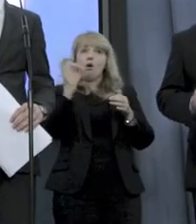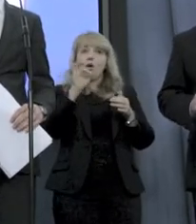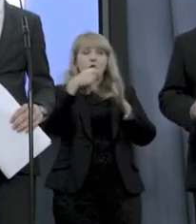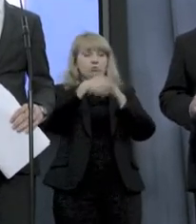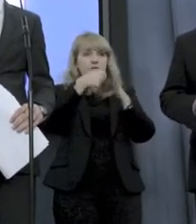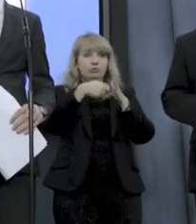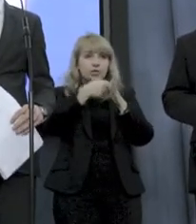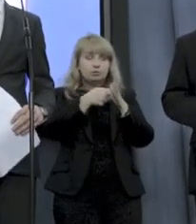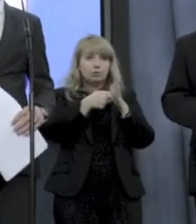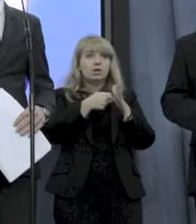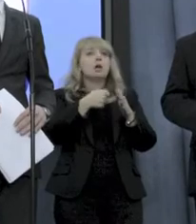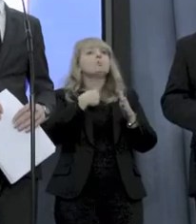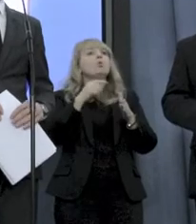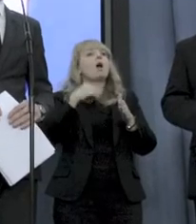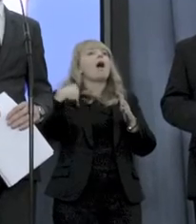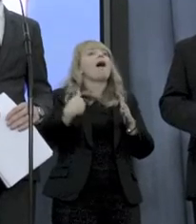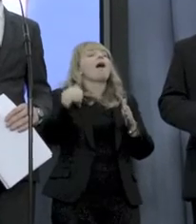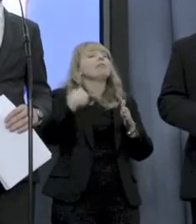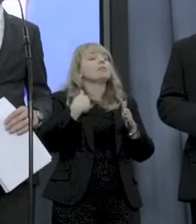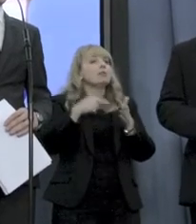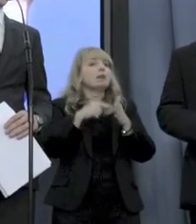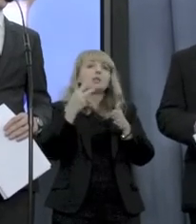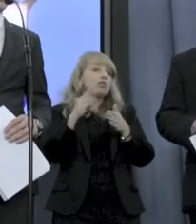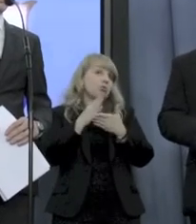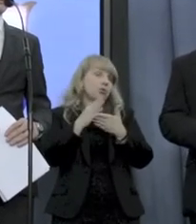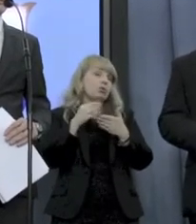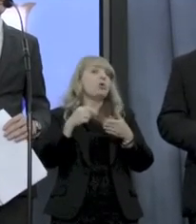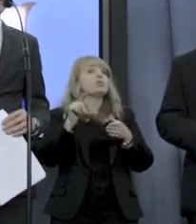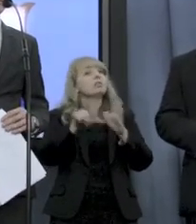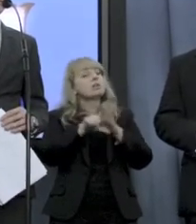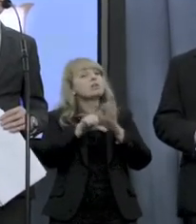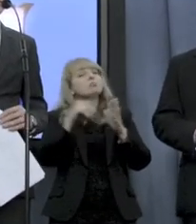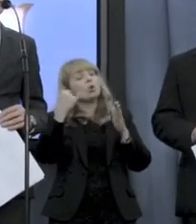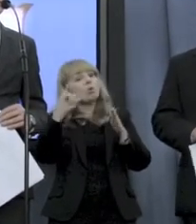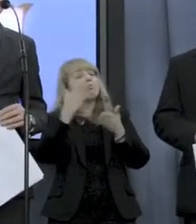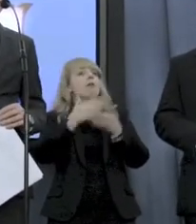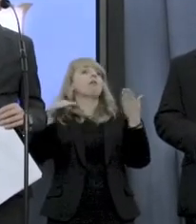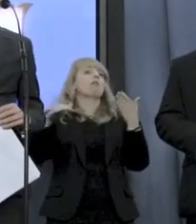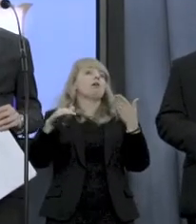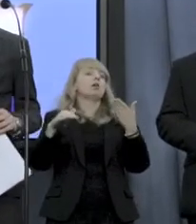filmik. W Wielkiej Brytanii, zresztą nie tylko w Wielkiej Brytanii, ale w Australii, w innych krajach